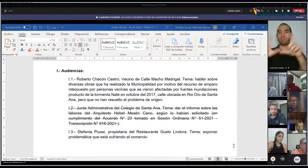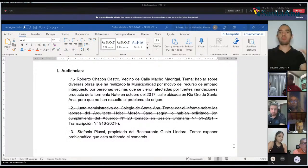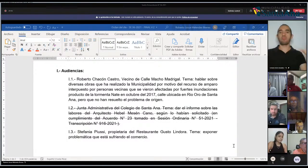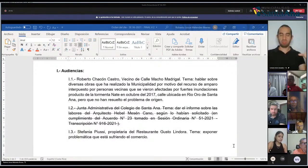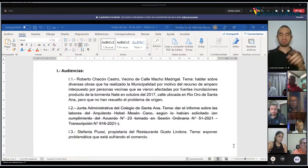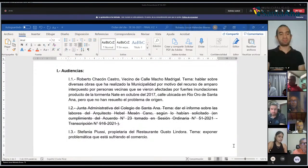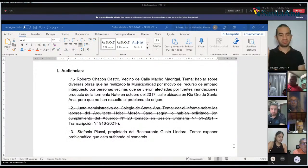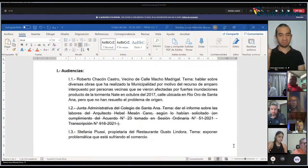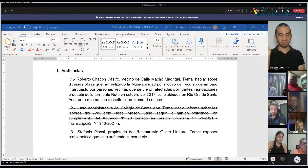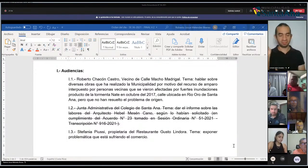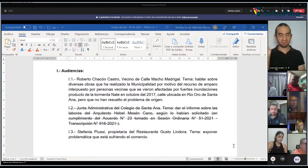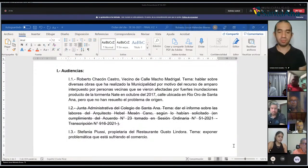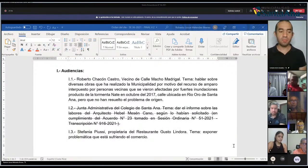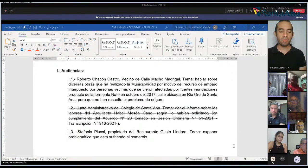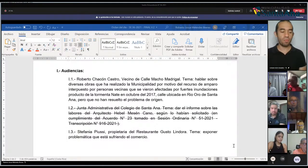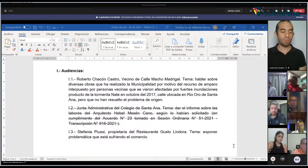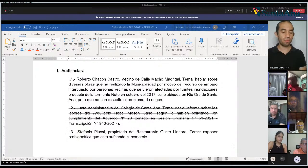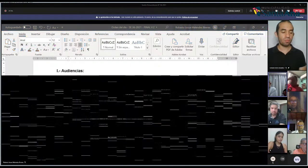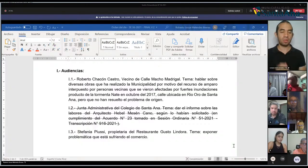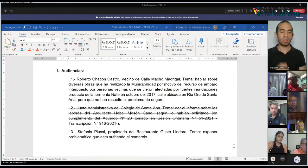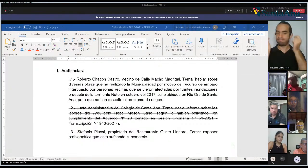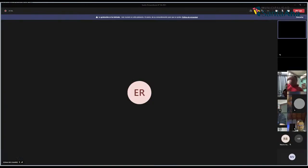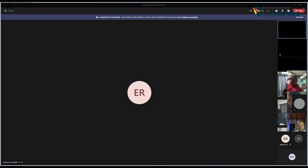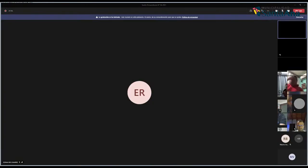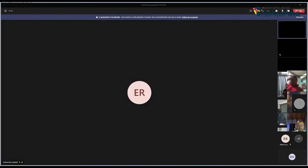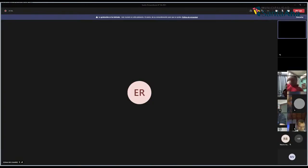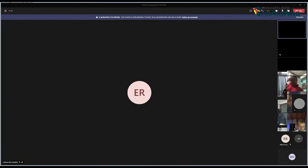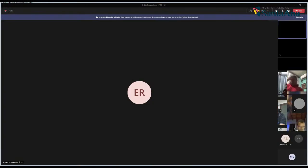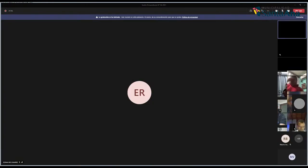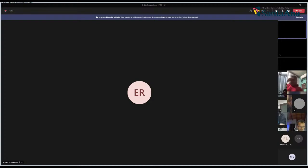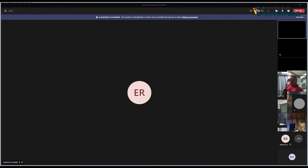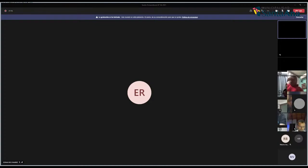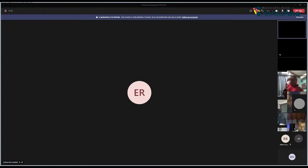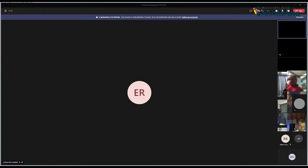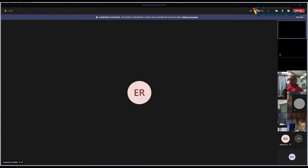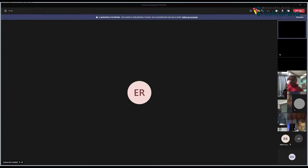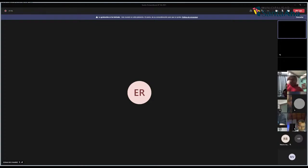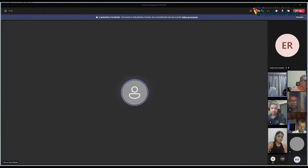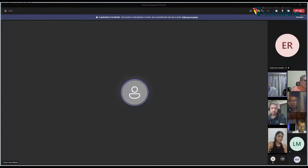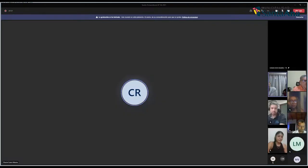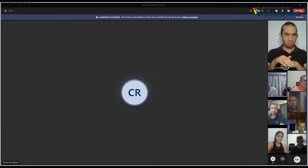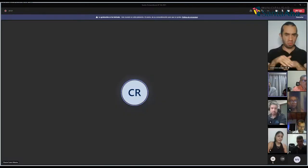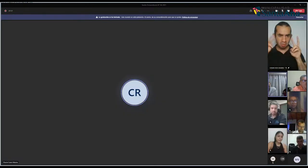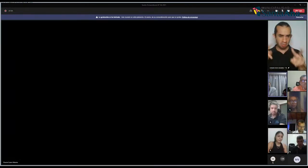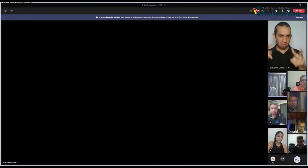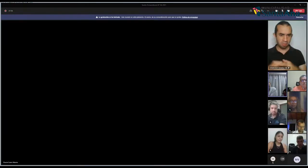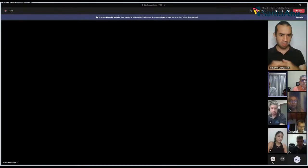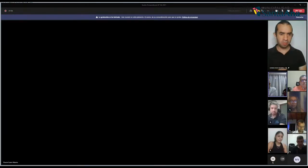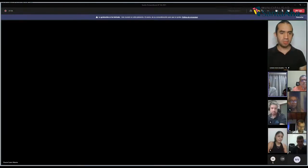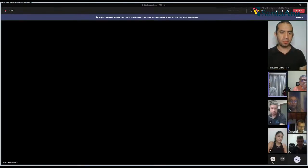optimizar el tiempo lo mejor posible me dicen por favor si la están viendo